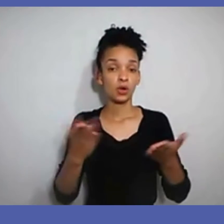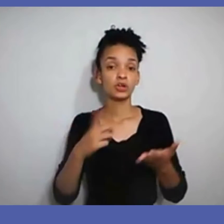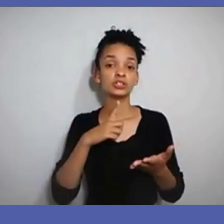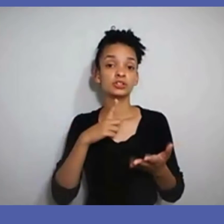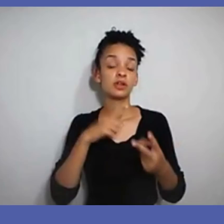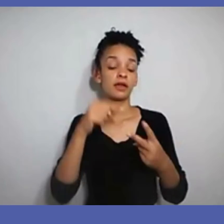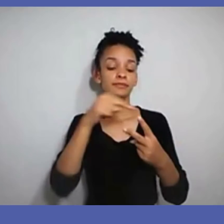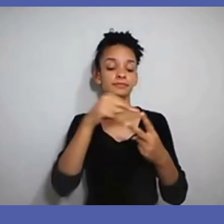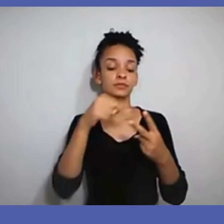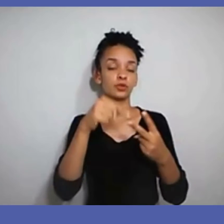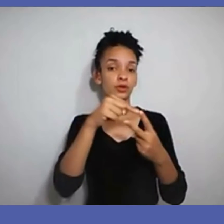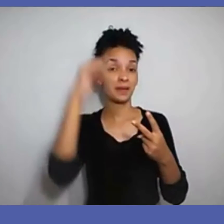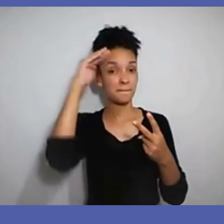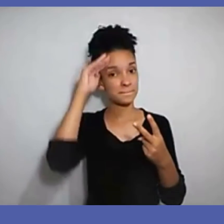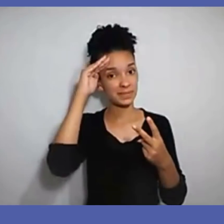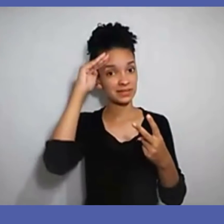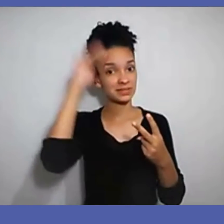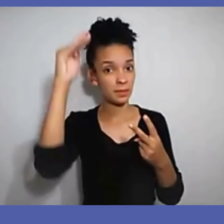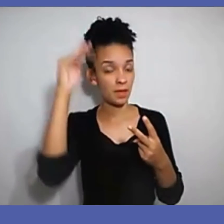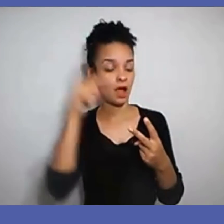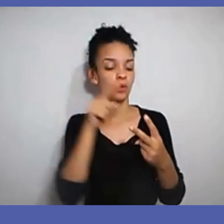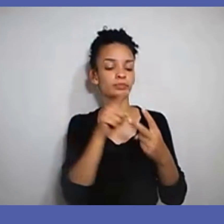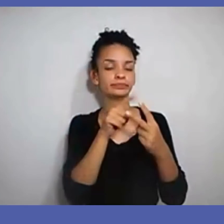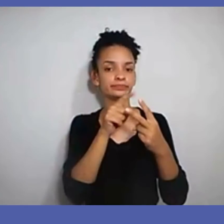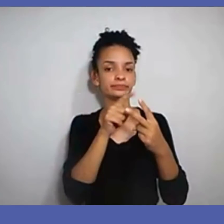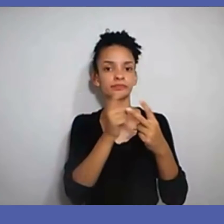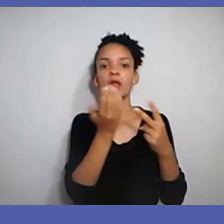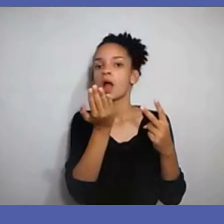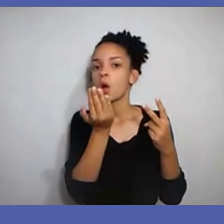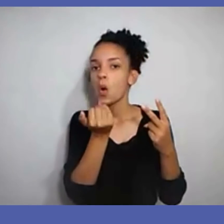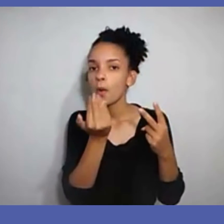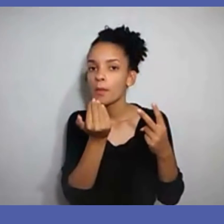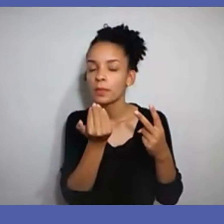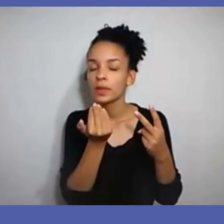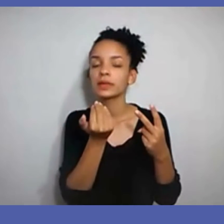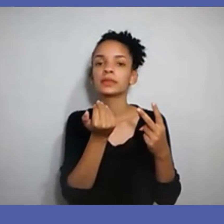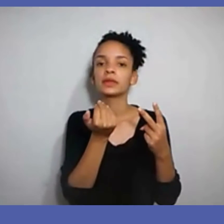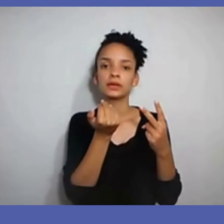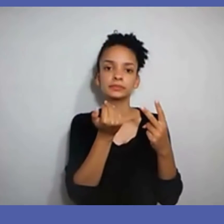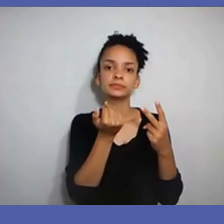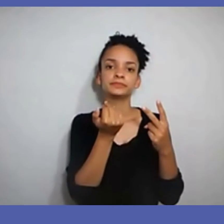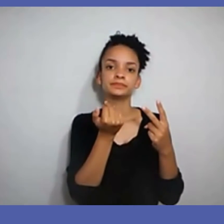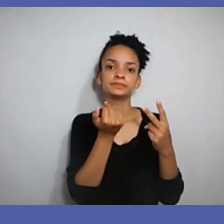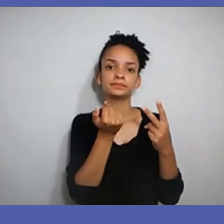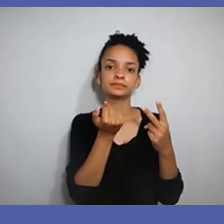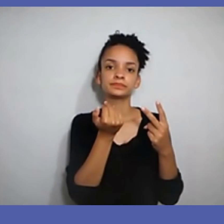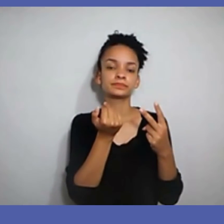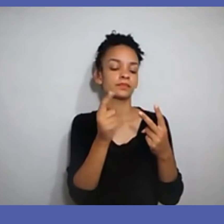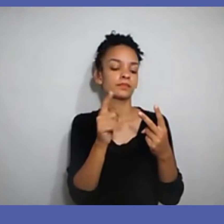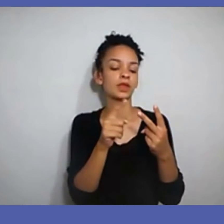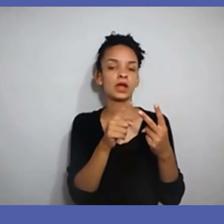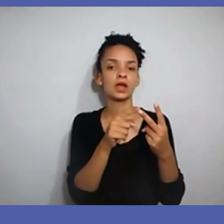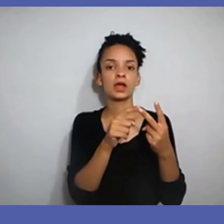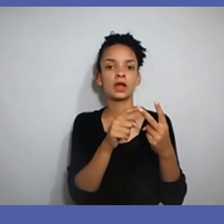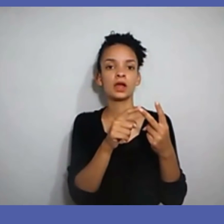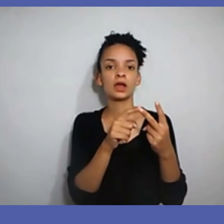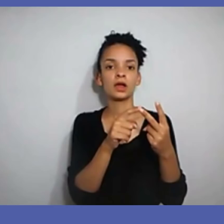isso? Suprimento material, a indústria da segurança, tá?